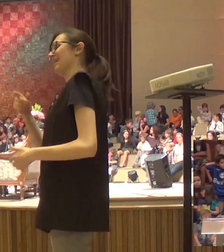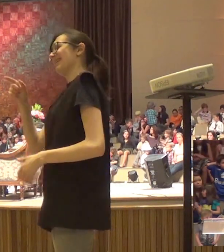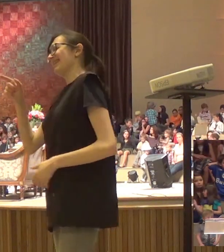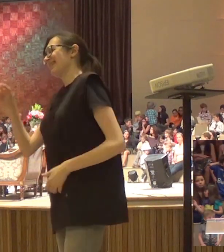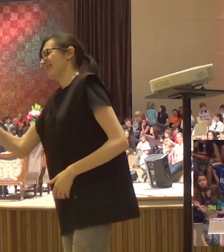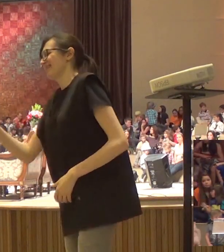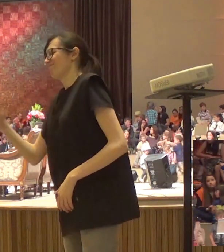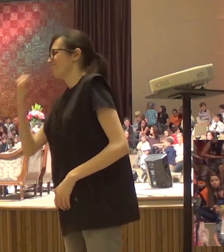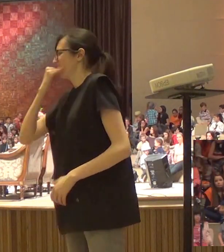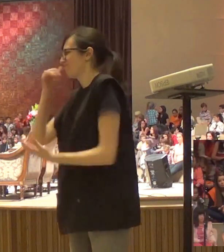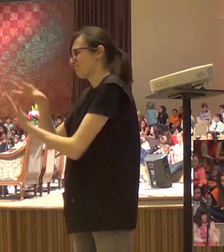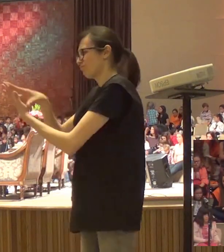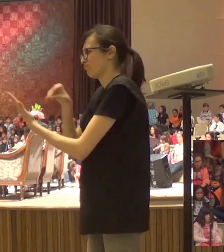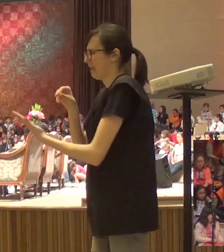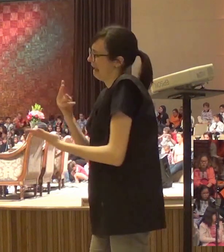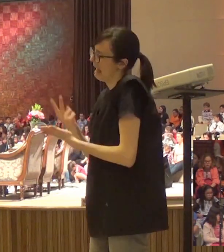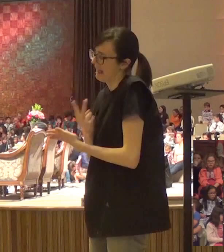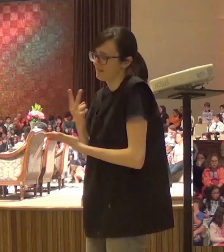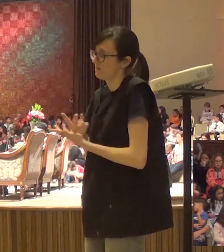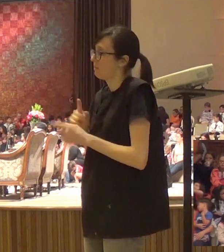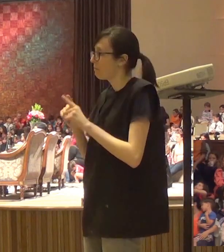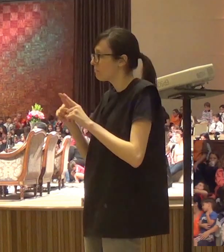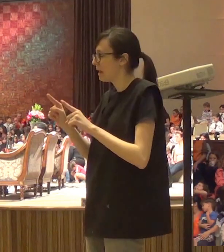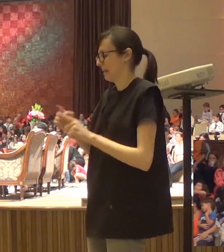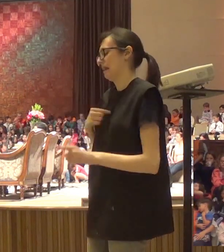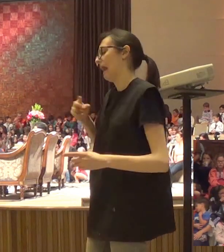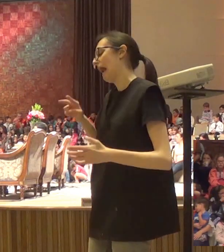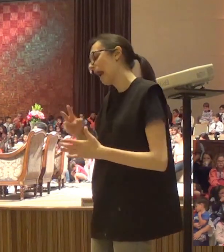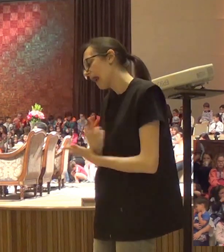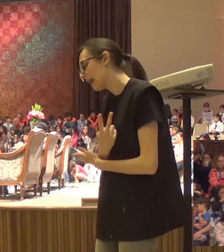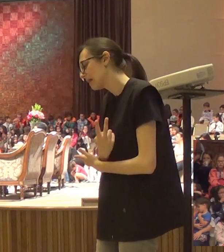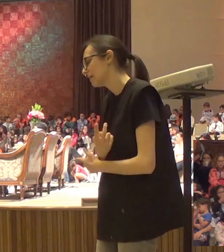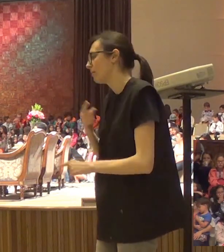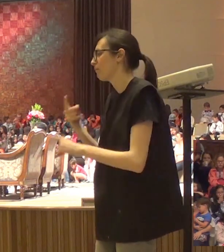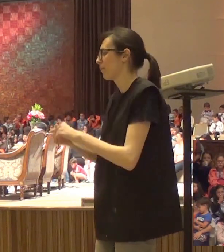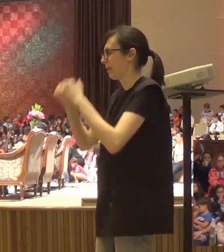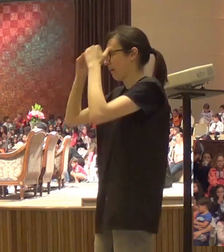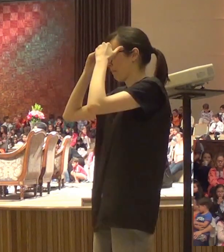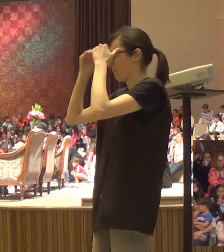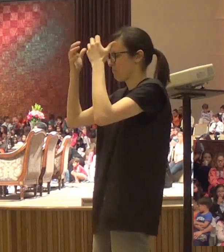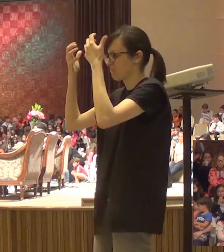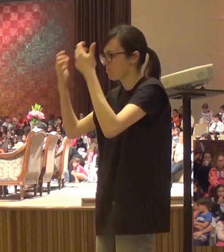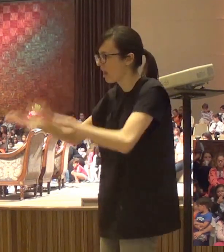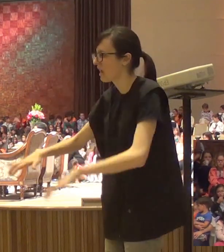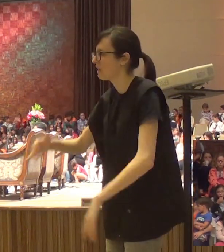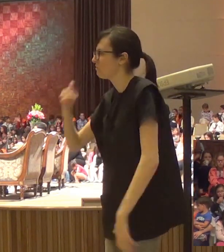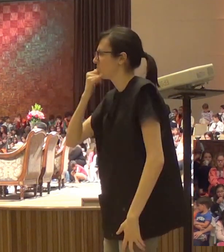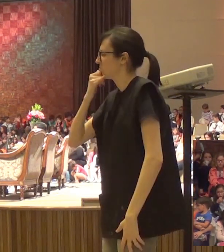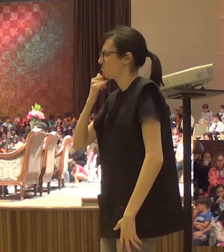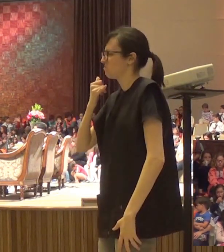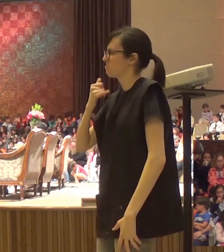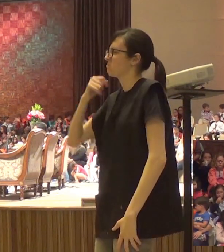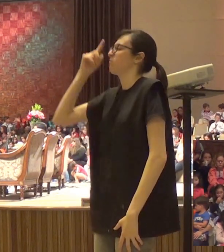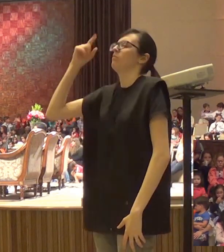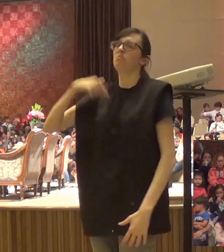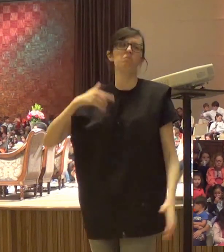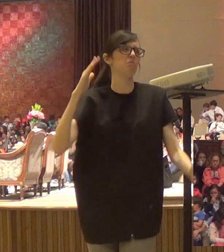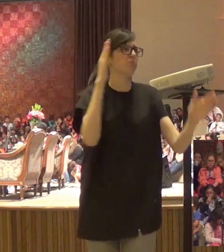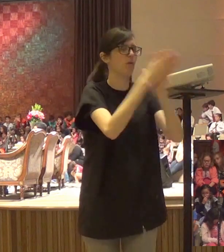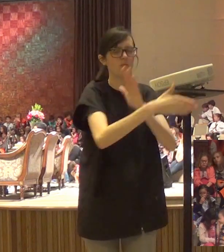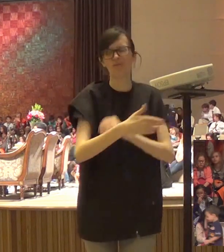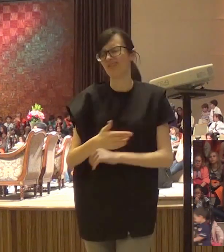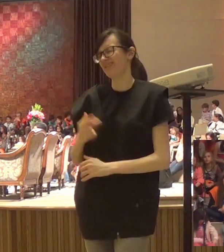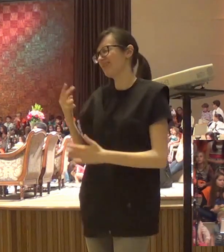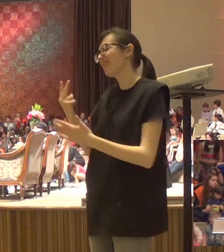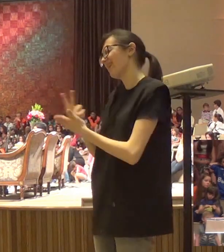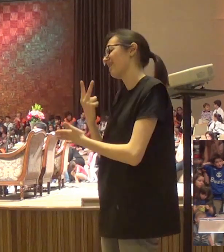o senhor não tem sido um bom exemplo para mim, mas eu errei com o senhor quando eu desobedeci, quando eu te desautorizei, quando eu fiz coisas que te